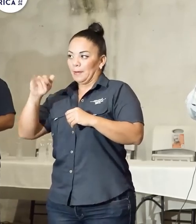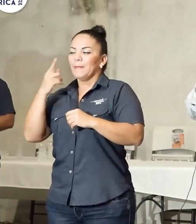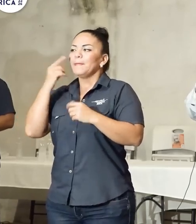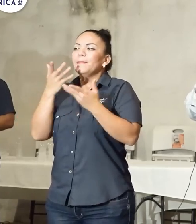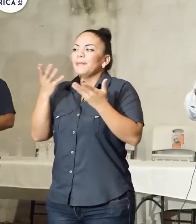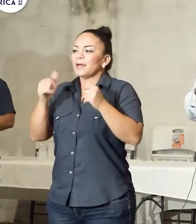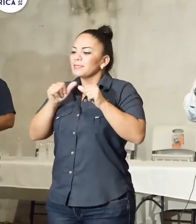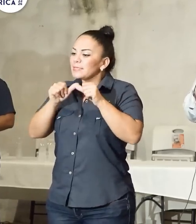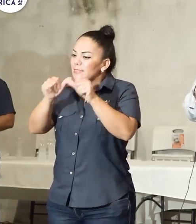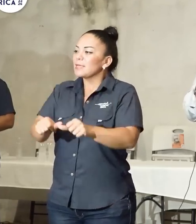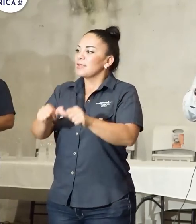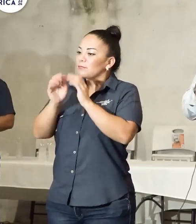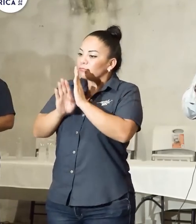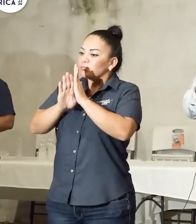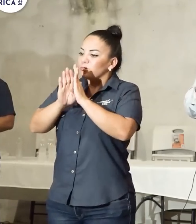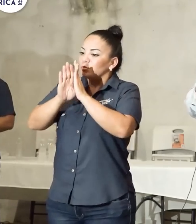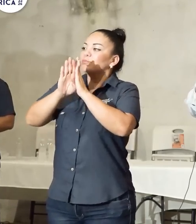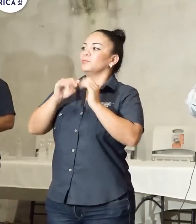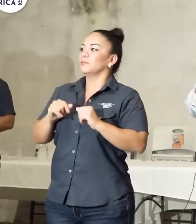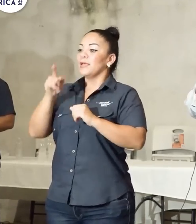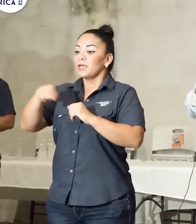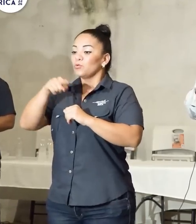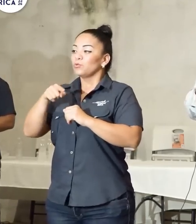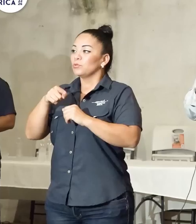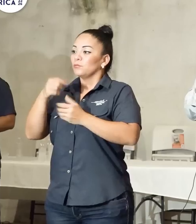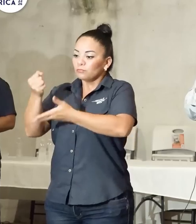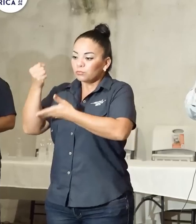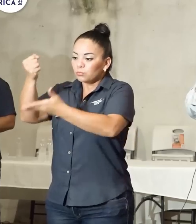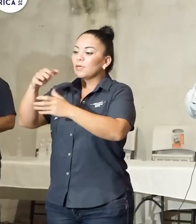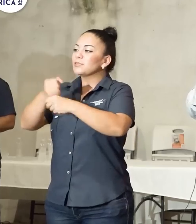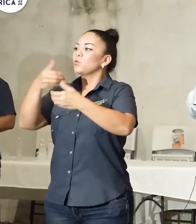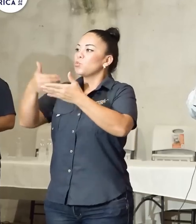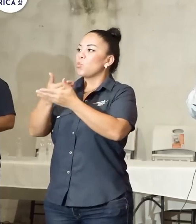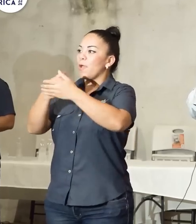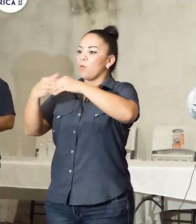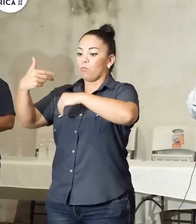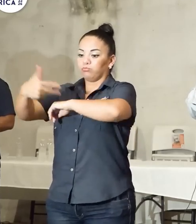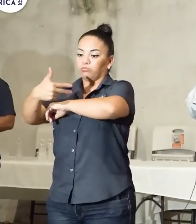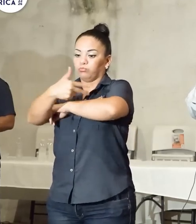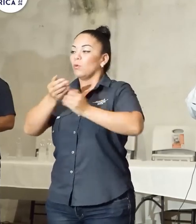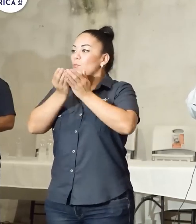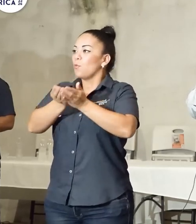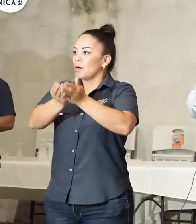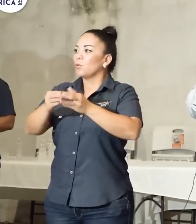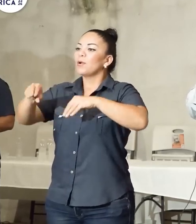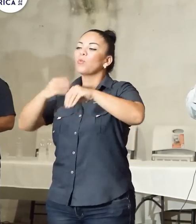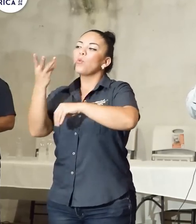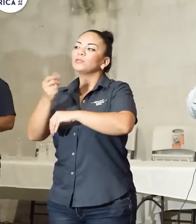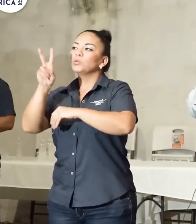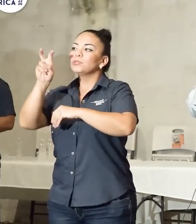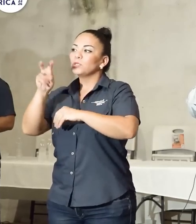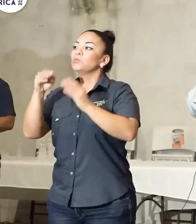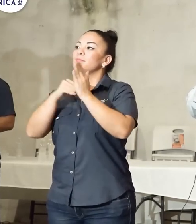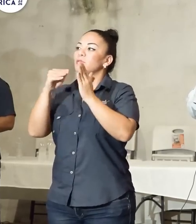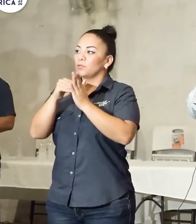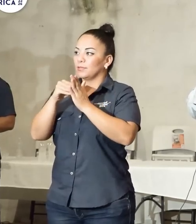para seguir creciendo. Están invirtiendo en un puerto nuevo para mover 200 millones